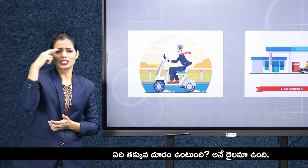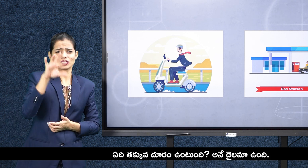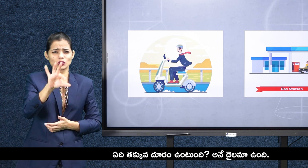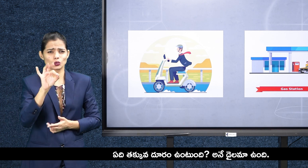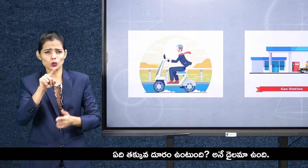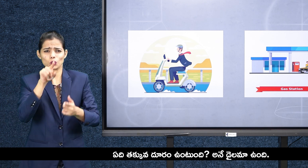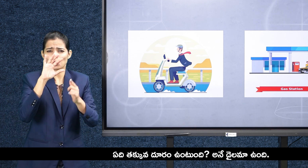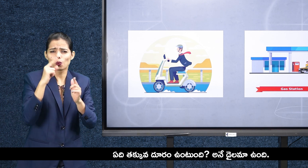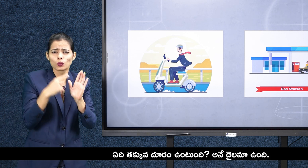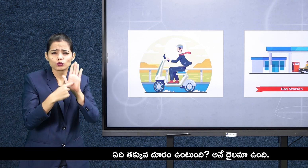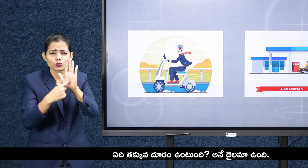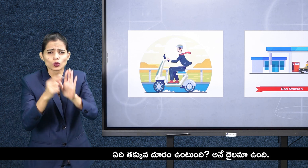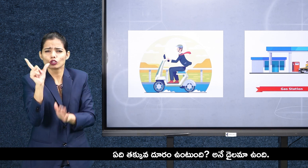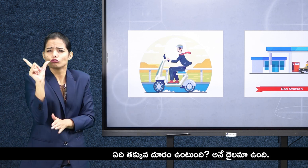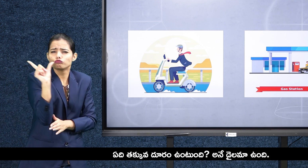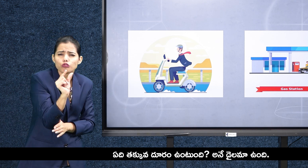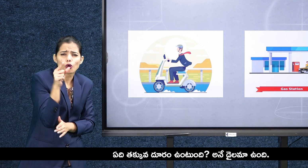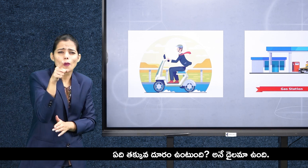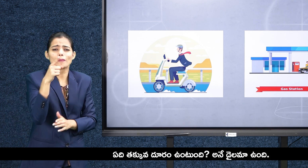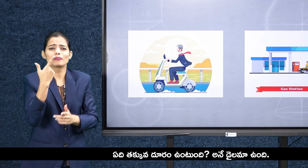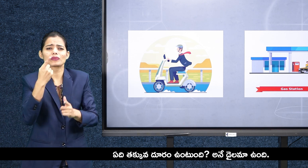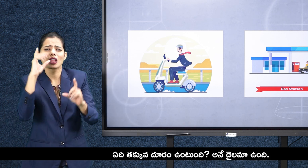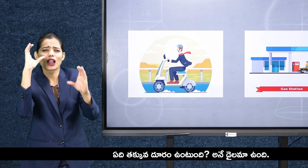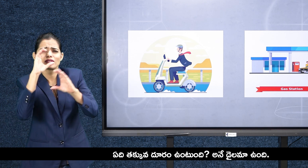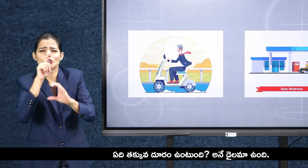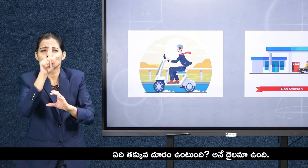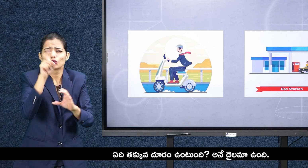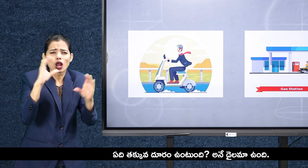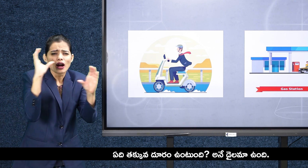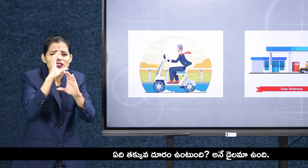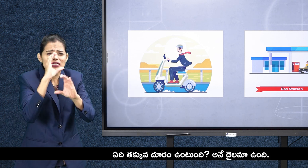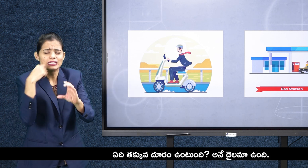ఏది తక్కువ దూరం ఉంటుంది అనే డైలమా ఉంది.